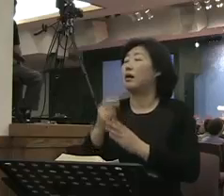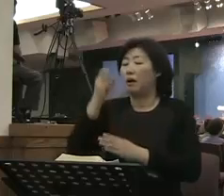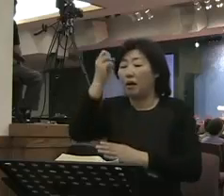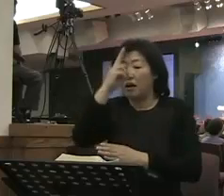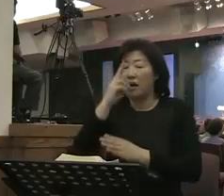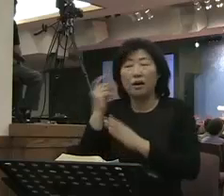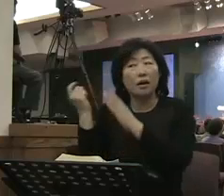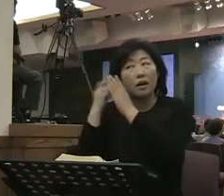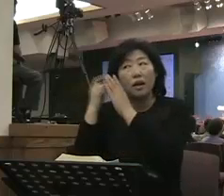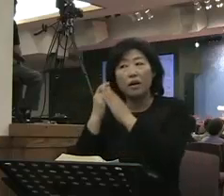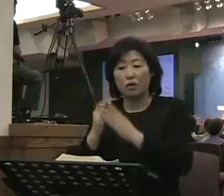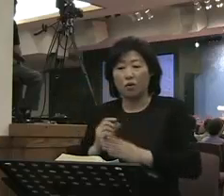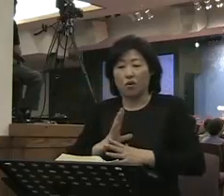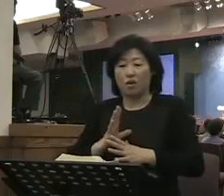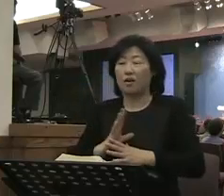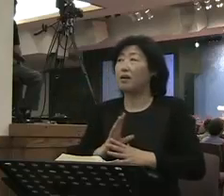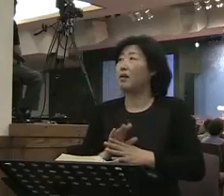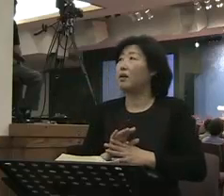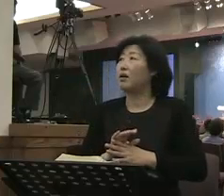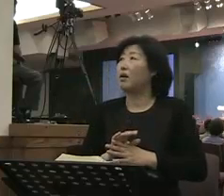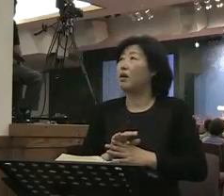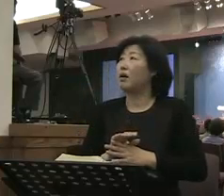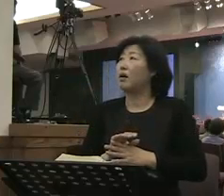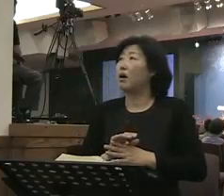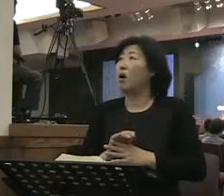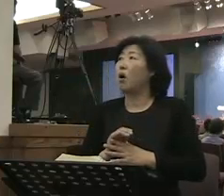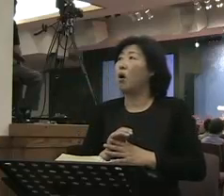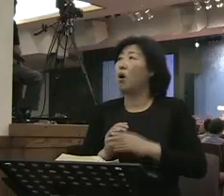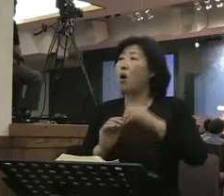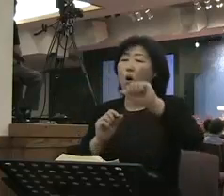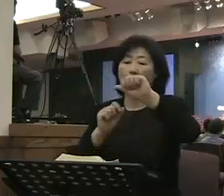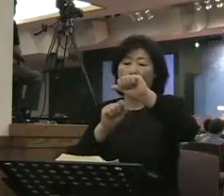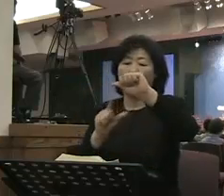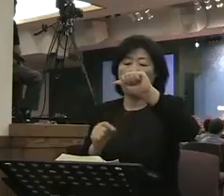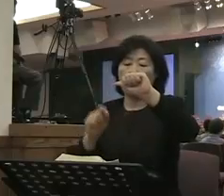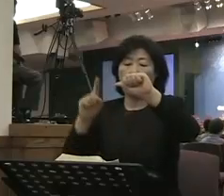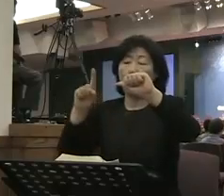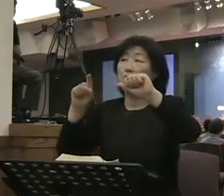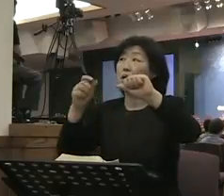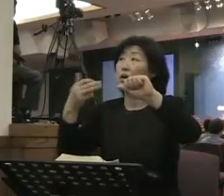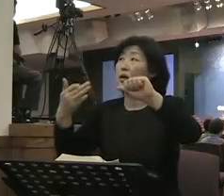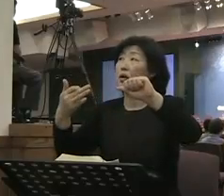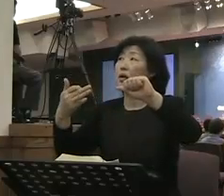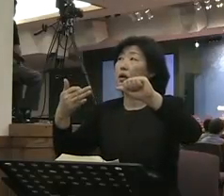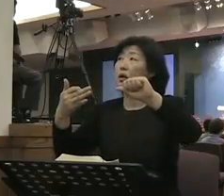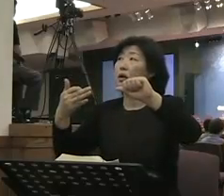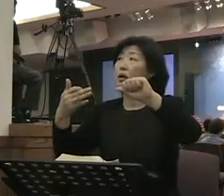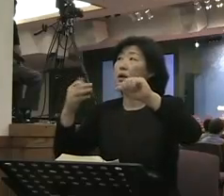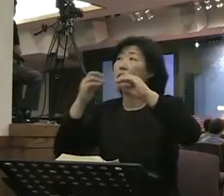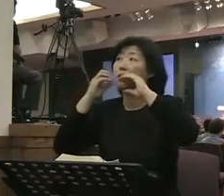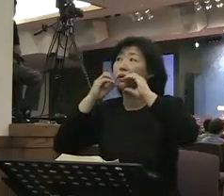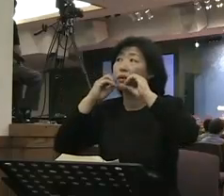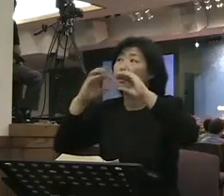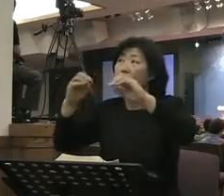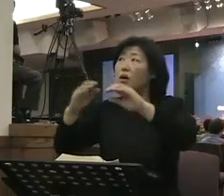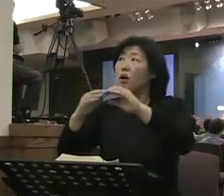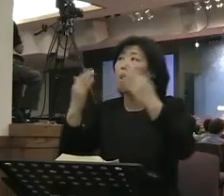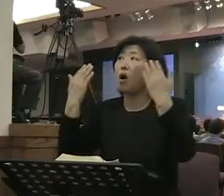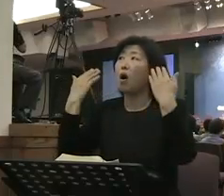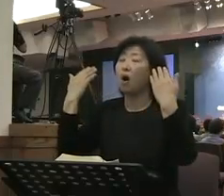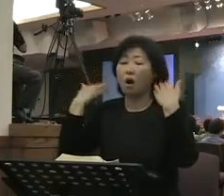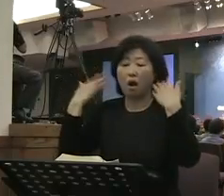갑자기 아마 들으셔서 놀라셨을 텐데 우리가 5월 13일 날 그 선교학교를 특별하게 준비하고 있습니다.